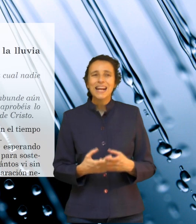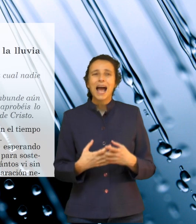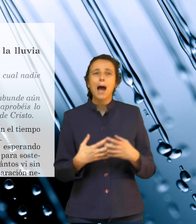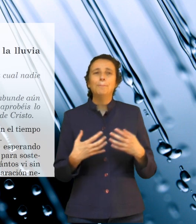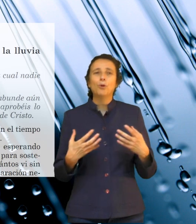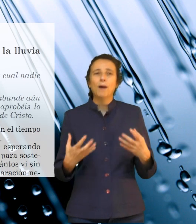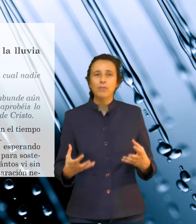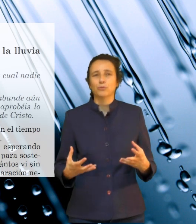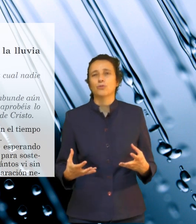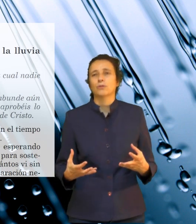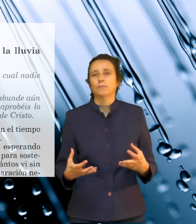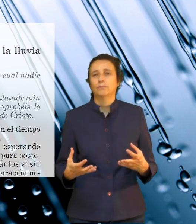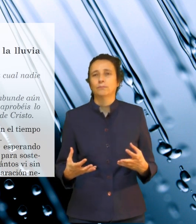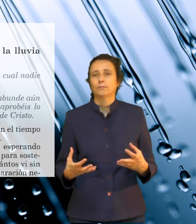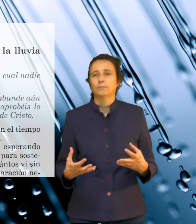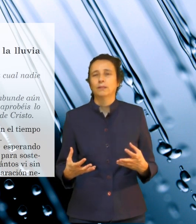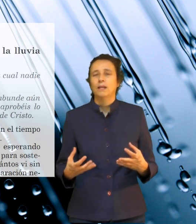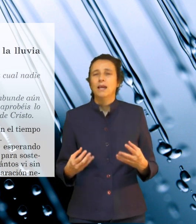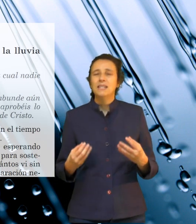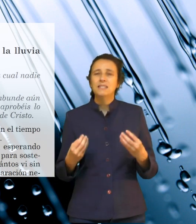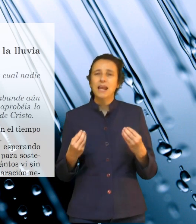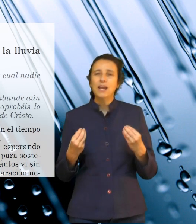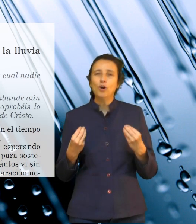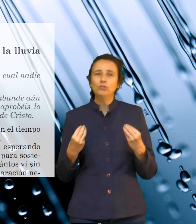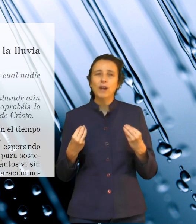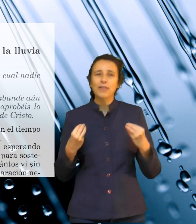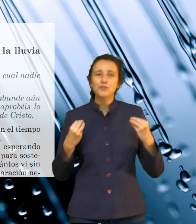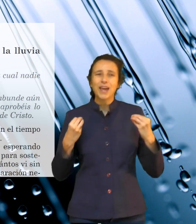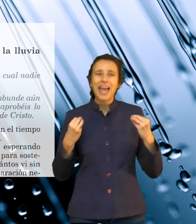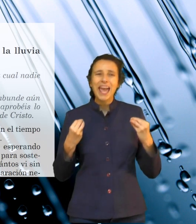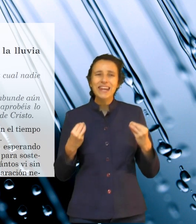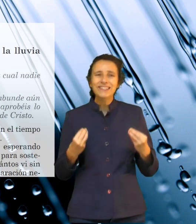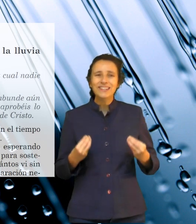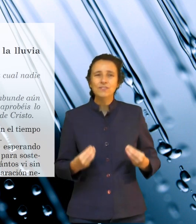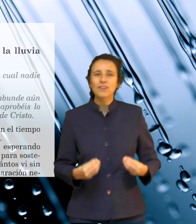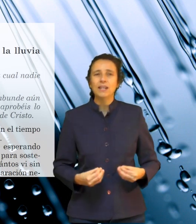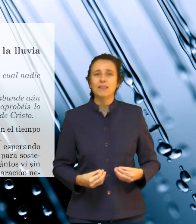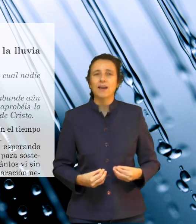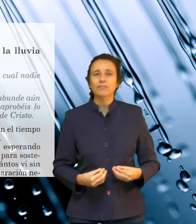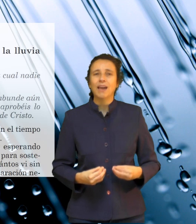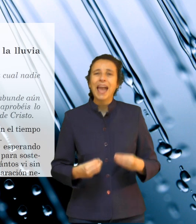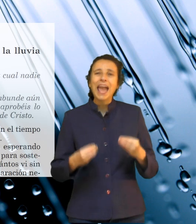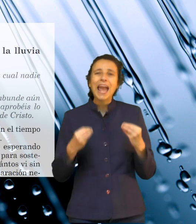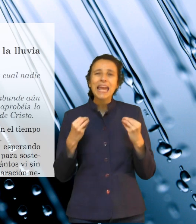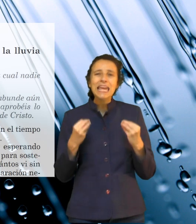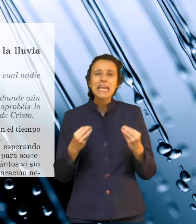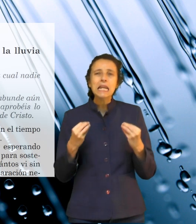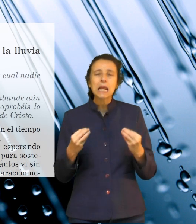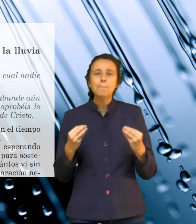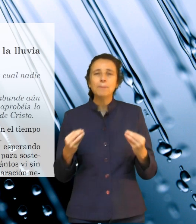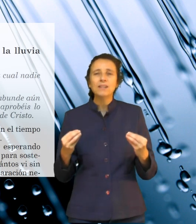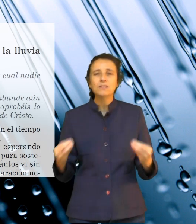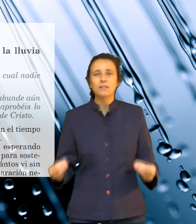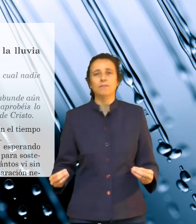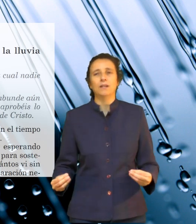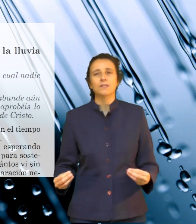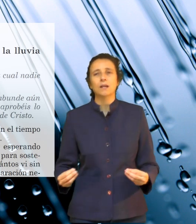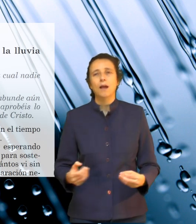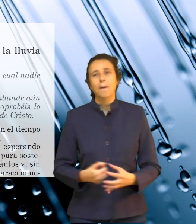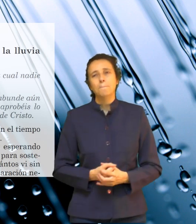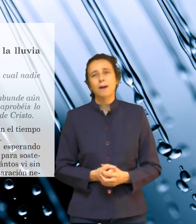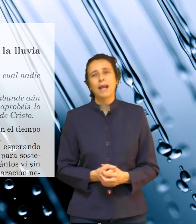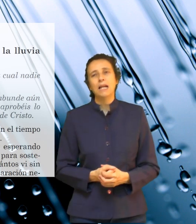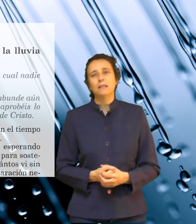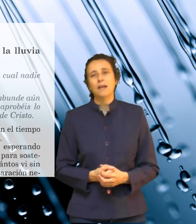de ser aprobados y ser encontrados en sinceridad e